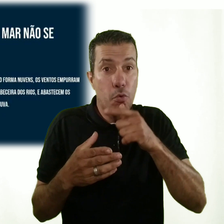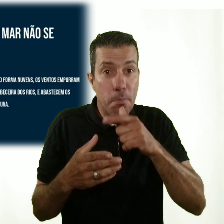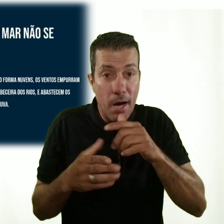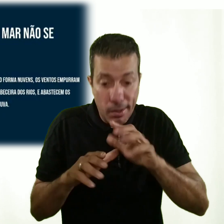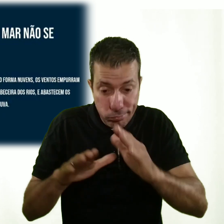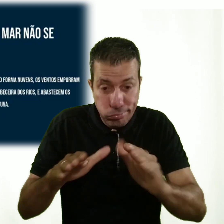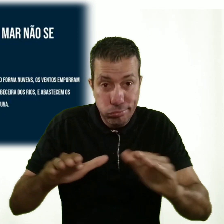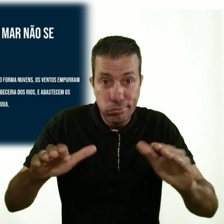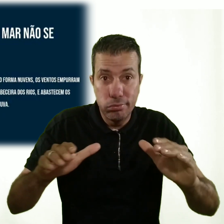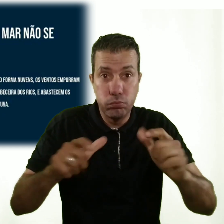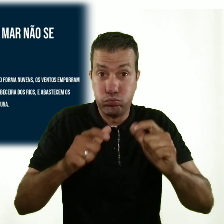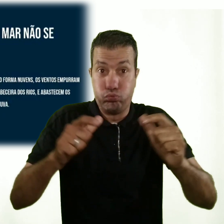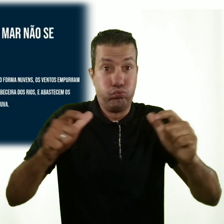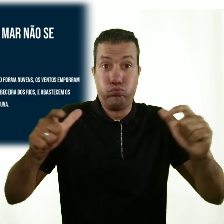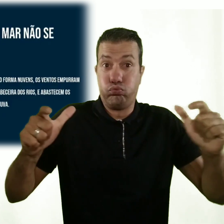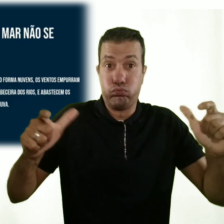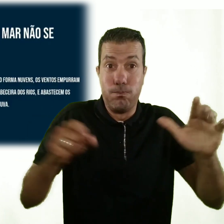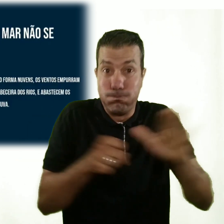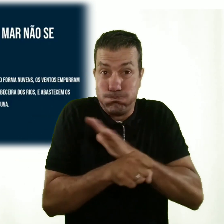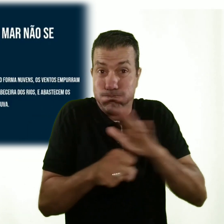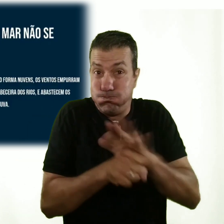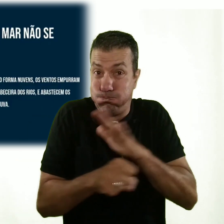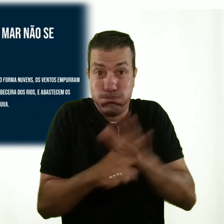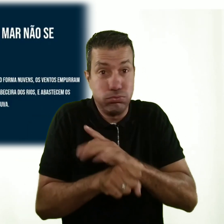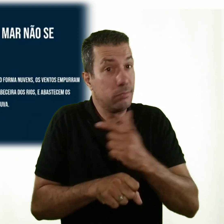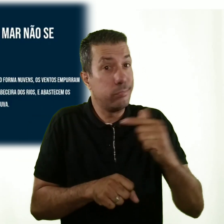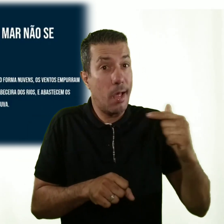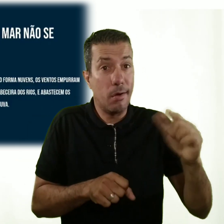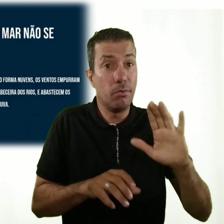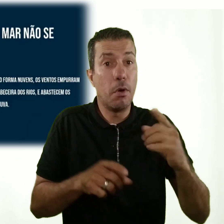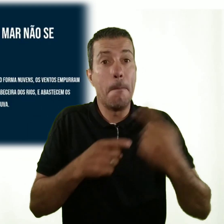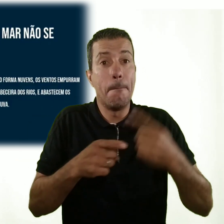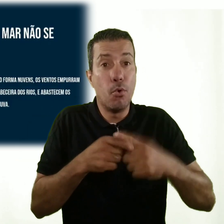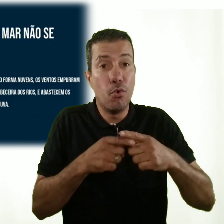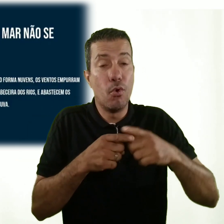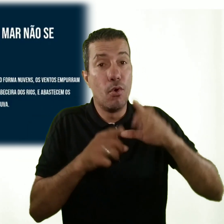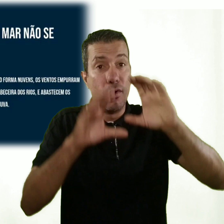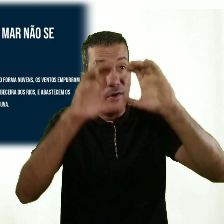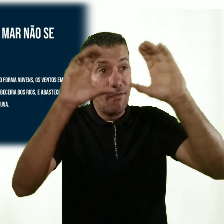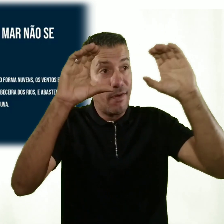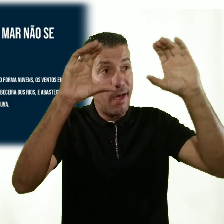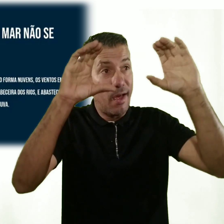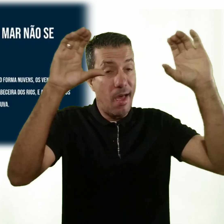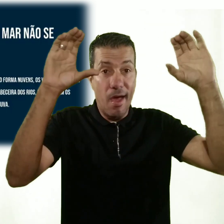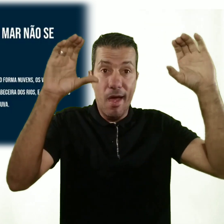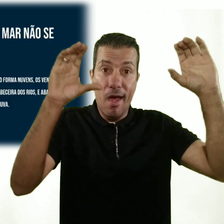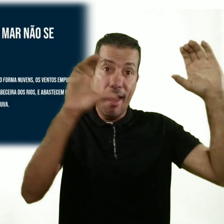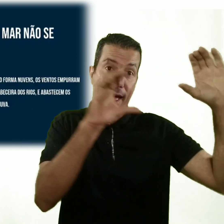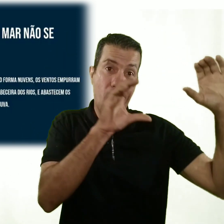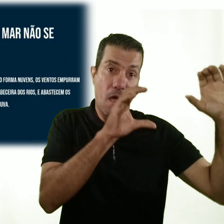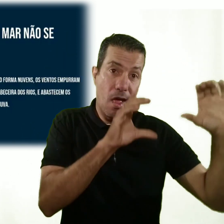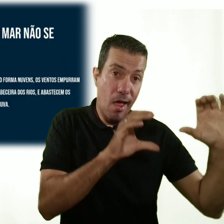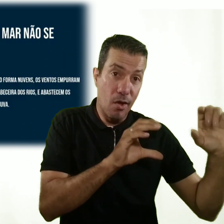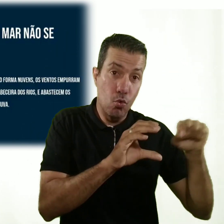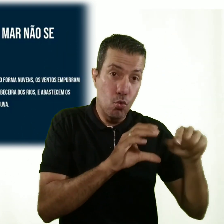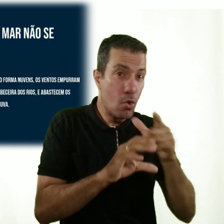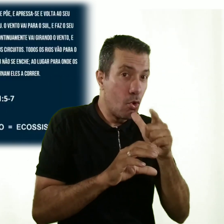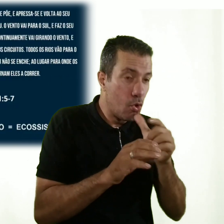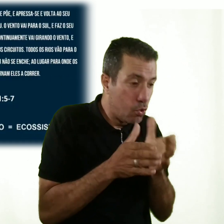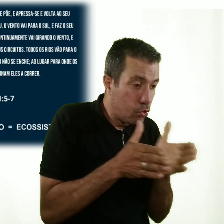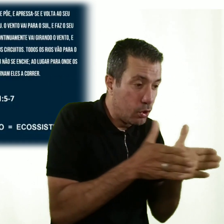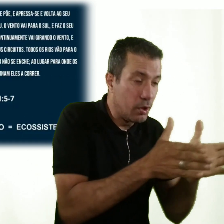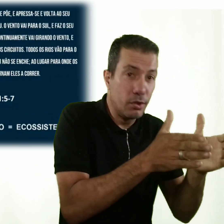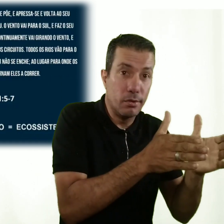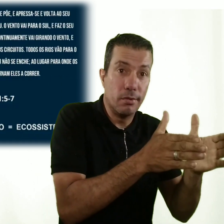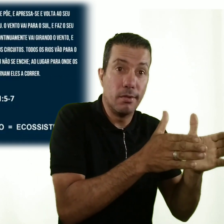tem a evaporação do mar forma nuvens, os ventos empurram as nuvens para a cabeceira dos rios e abastecem os rios